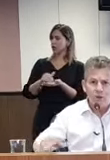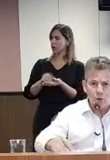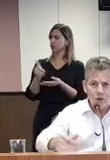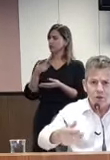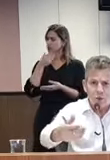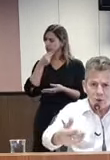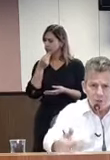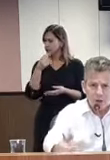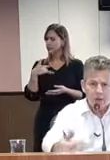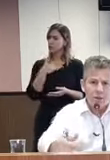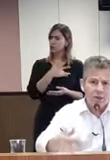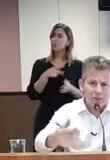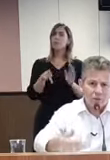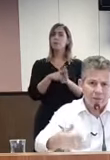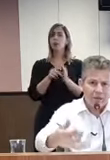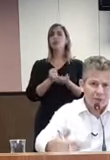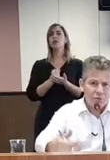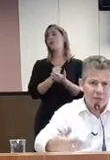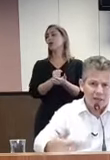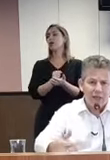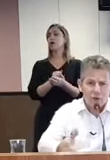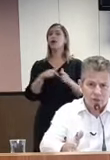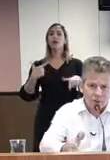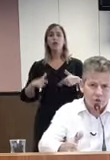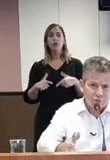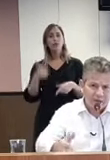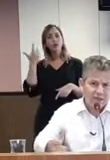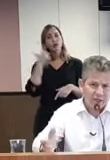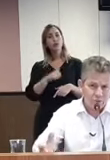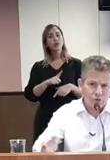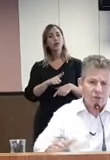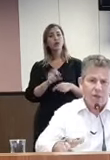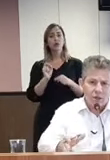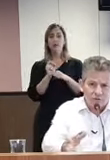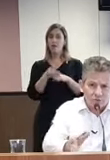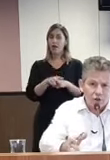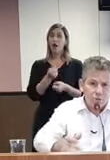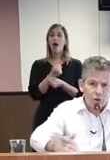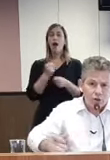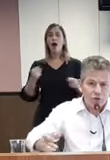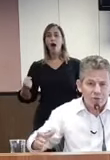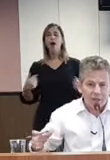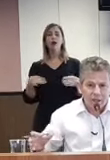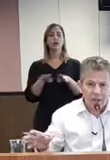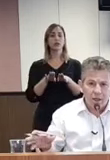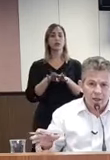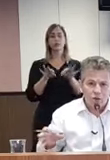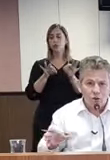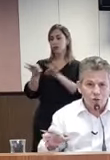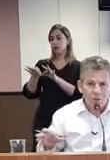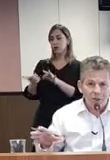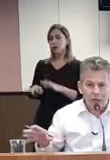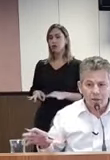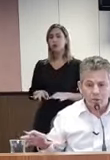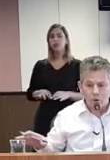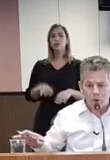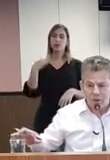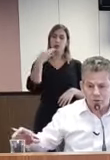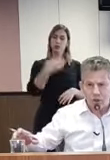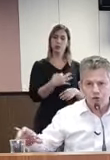e todos que estão colaborando, estão trabalhando para nós termos mais leitos e vamos distribuir isso de maneira isonômica